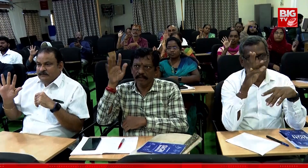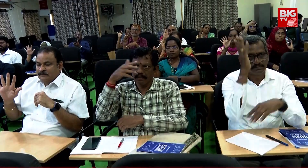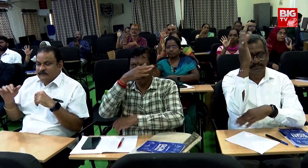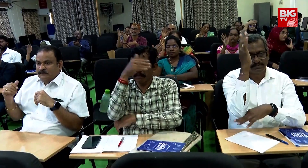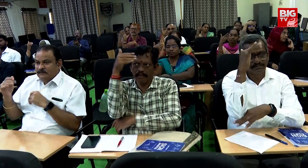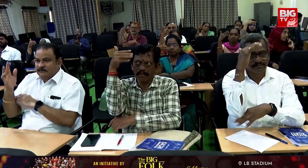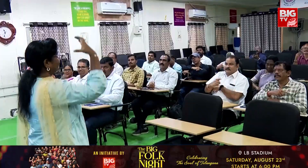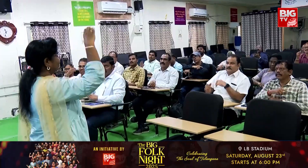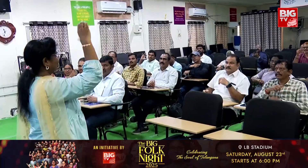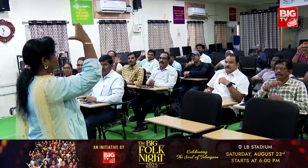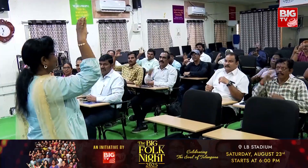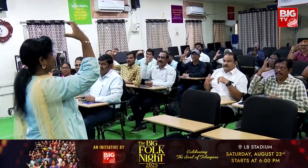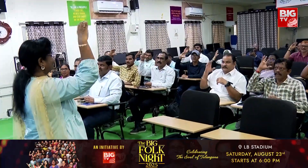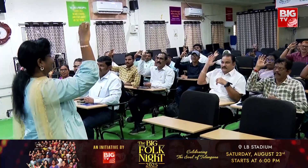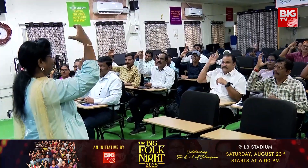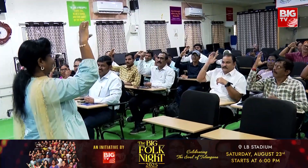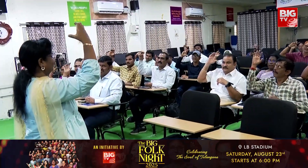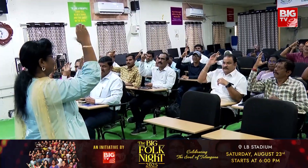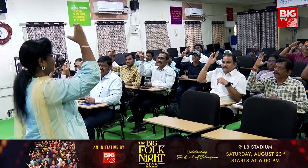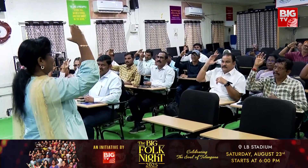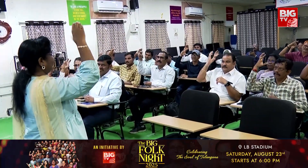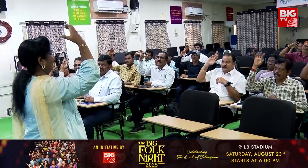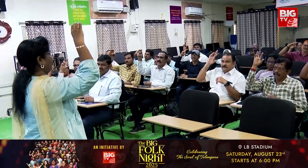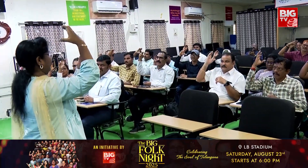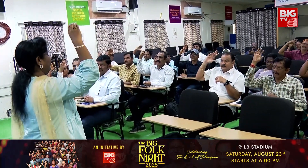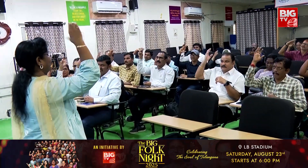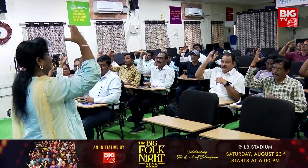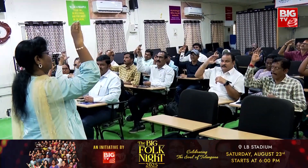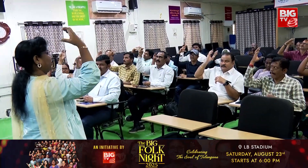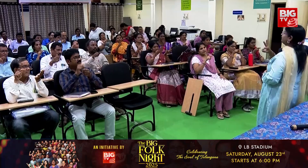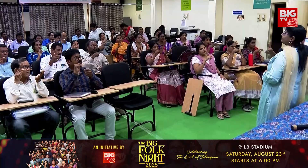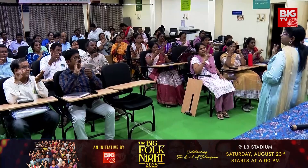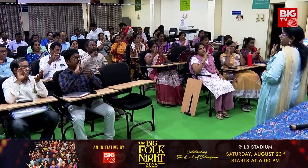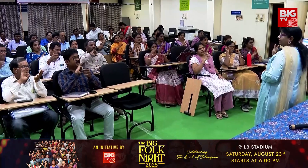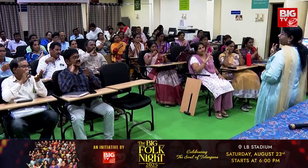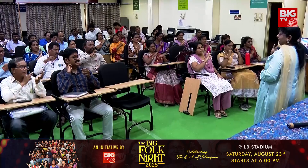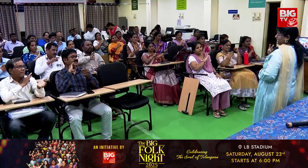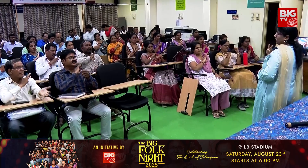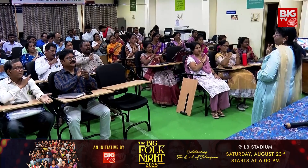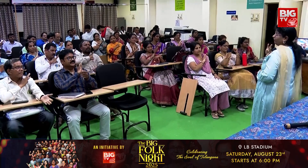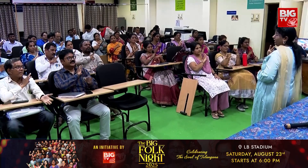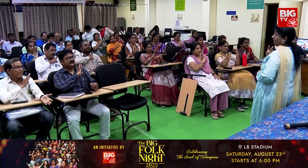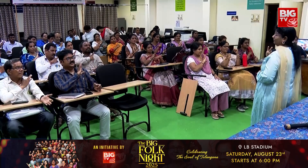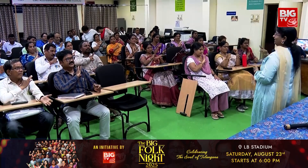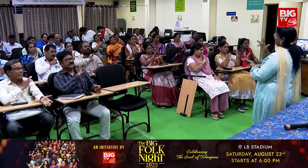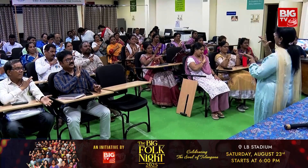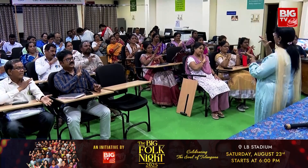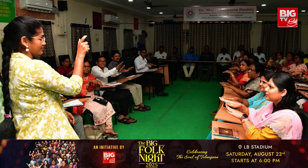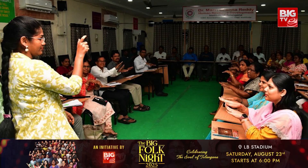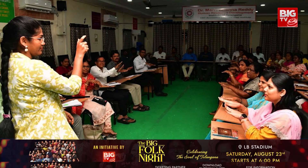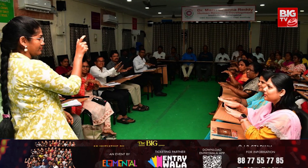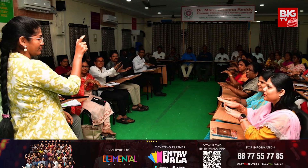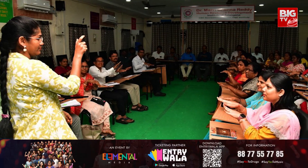జిల్లా ఉన్నతాధికారి సైన్ లాంగ్వేజ్ నేర్చుకోవాలని, తప్పనిసరిగా వచ్చి ఉండాలని ఆదేశించారు. అందుకు తగిన శిక్షణ కార్యక్రమాలను కూడా